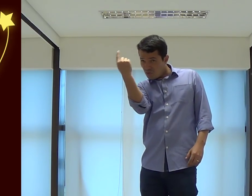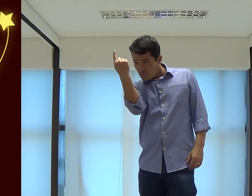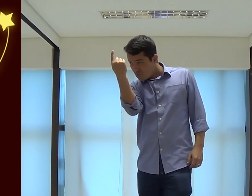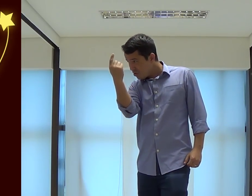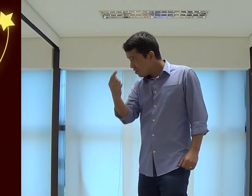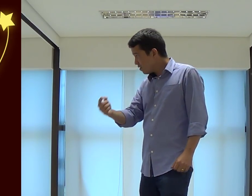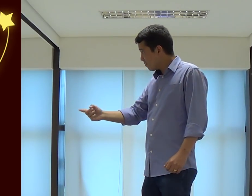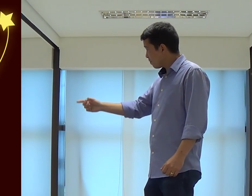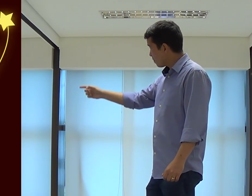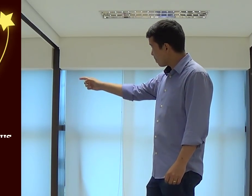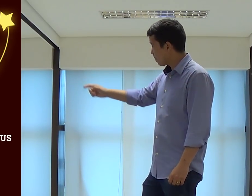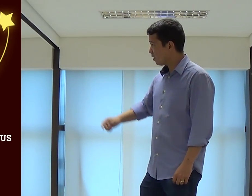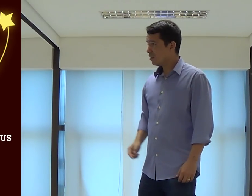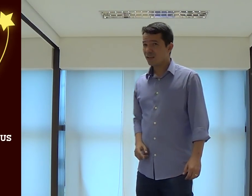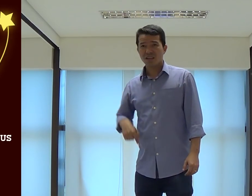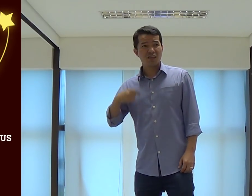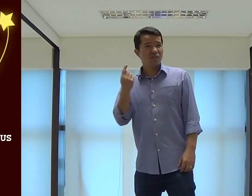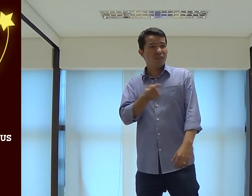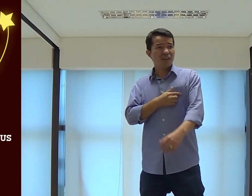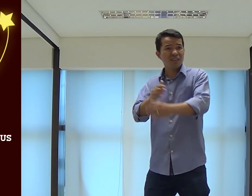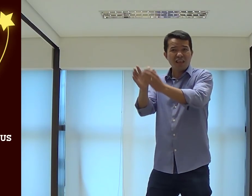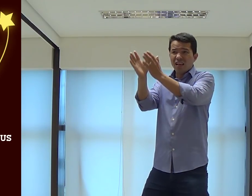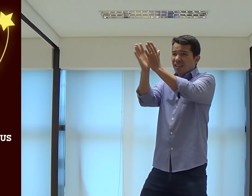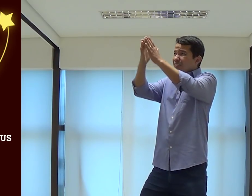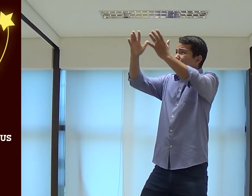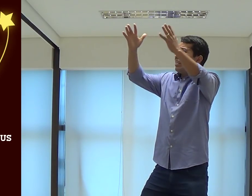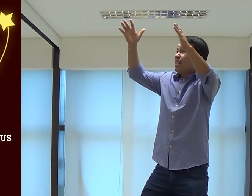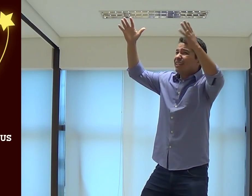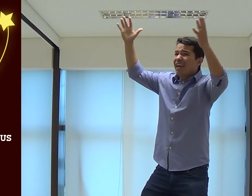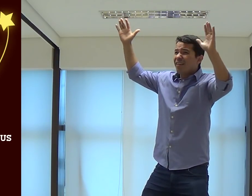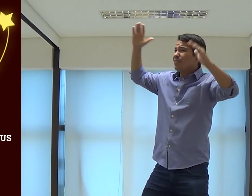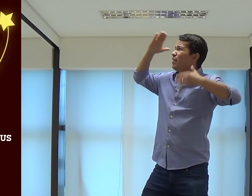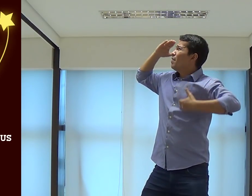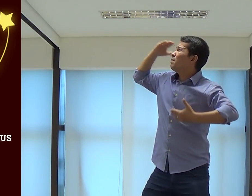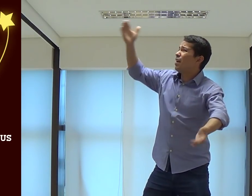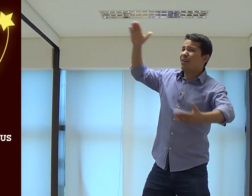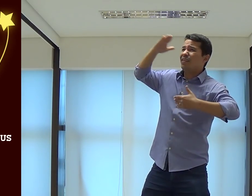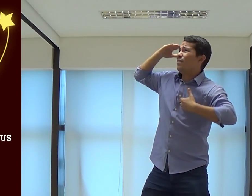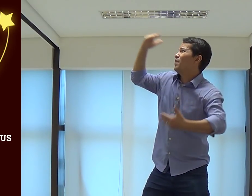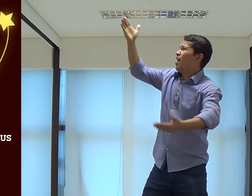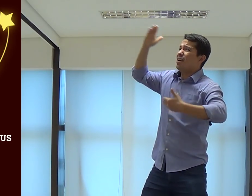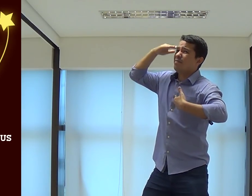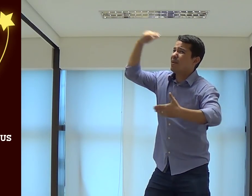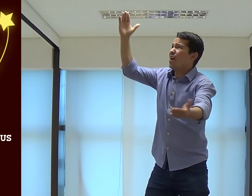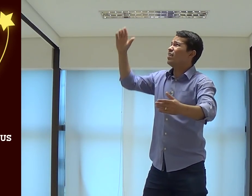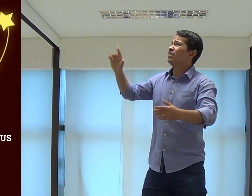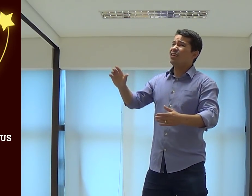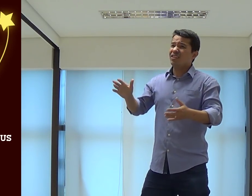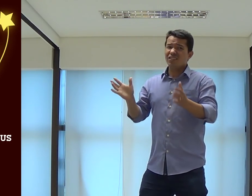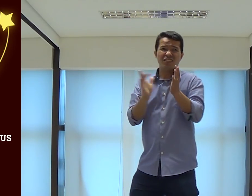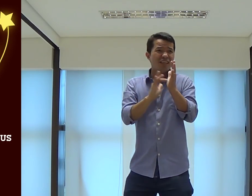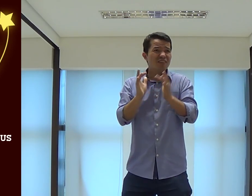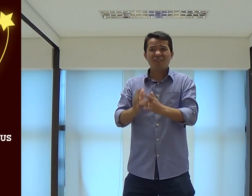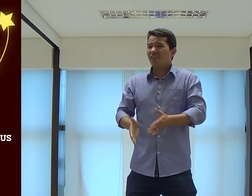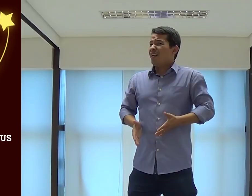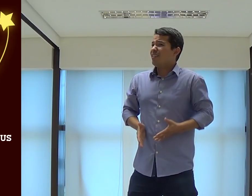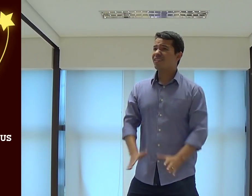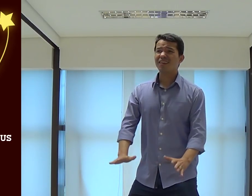Olha só o primeiro ali, o que está falando? Então, a gente tem que celebrar por quê? Agradecer a Deus, porque